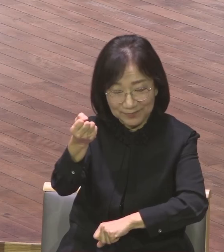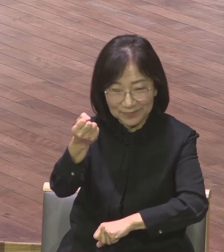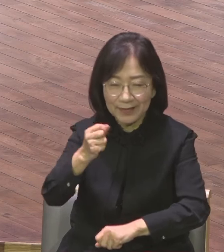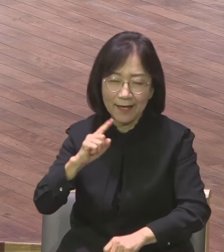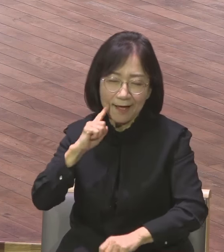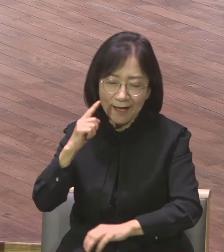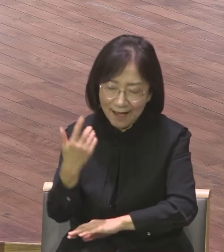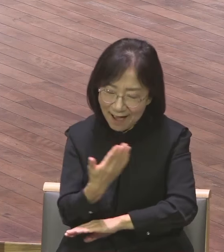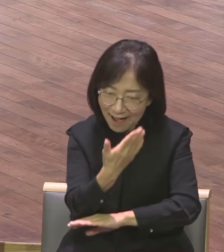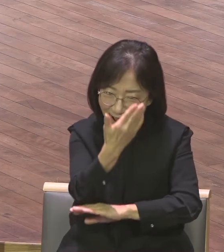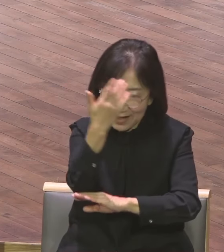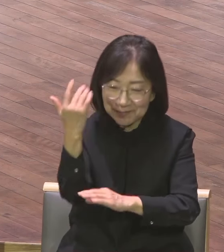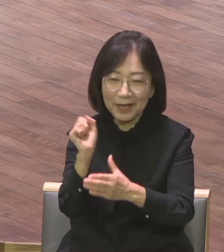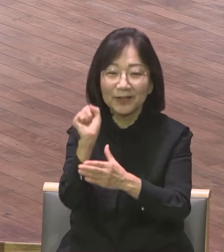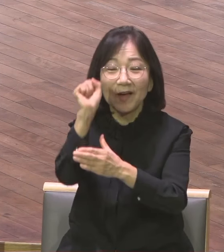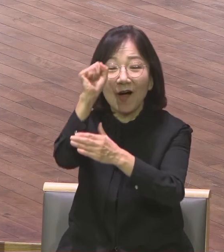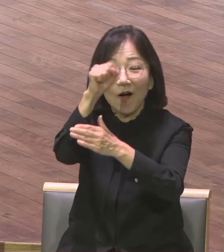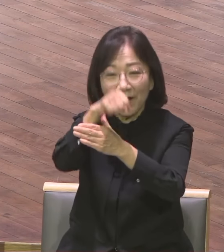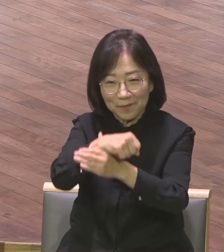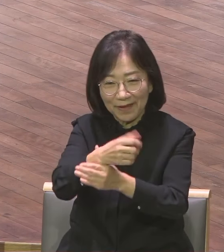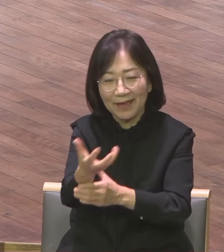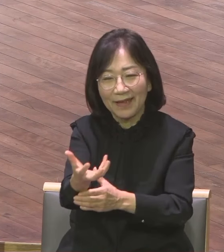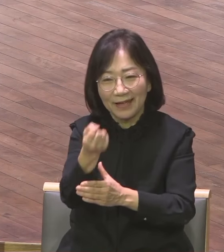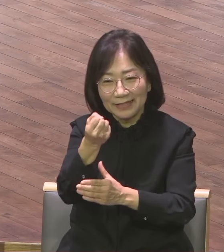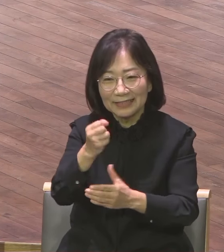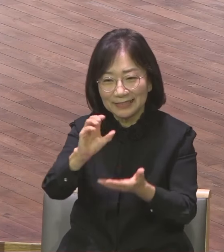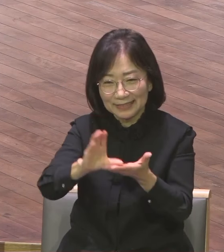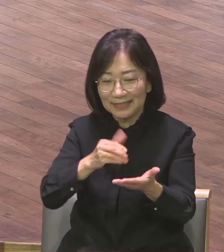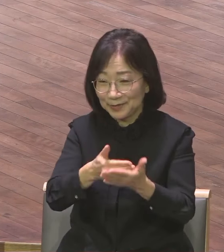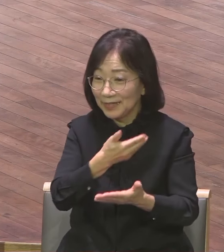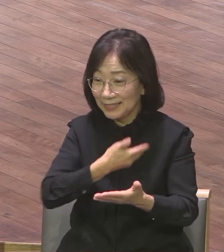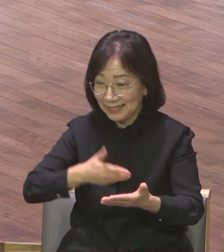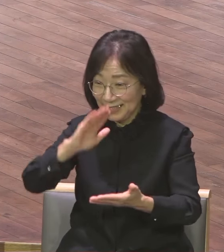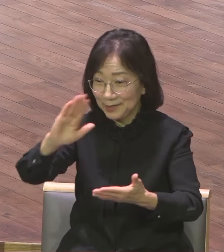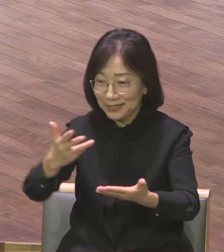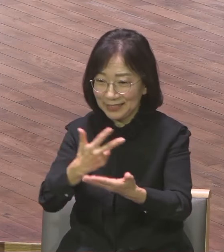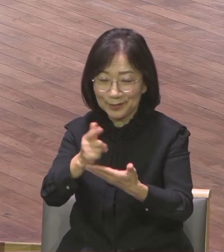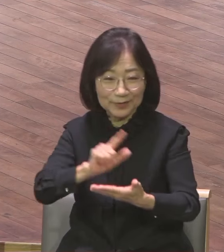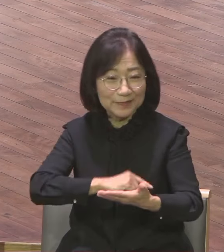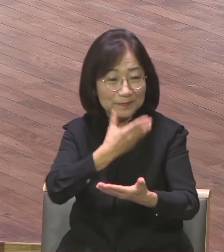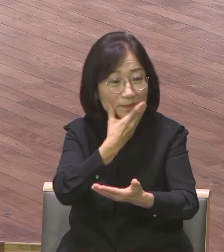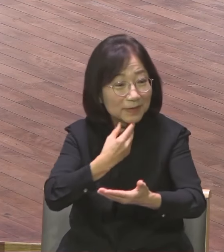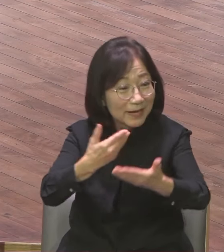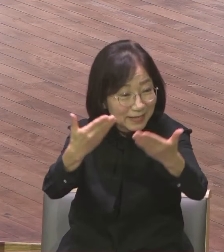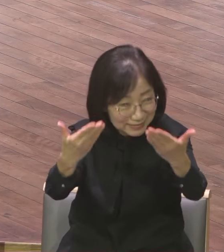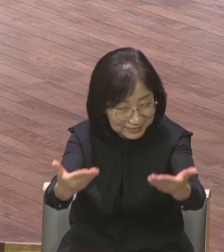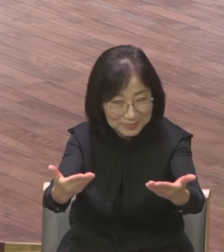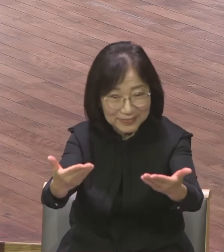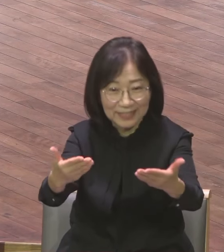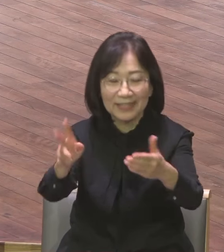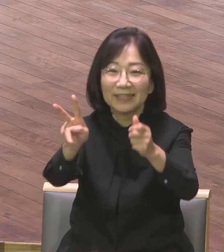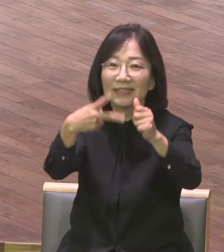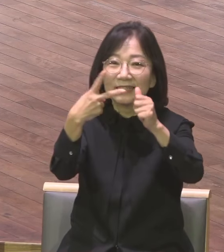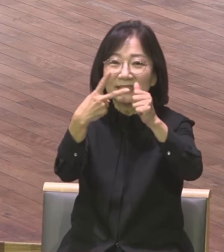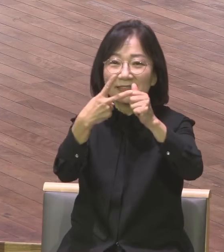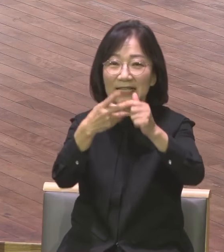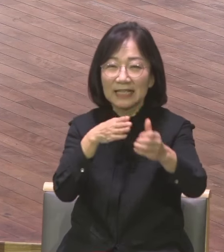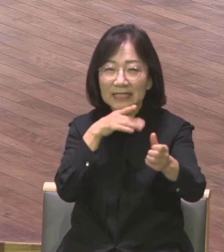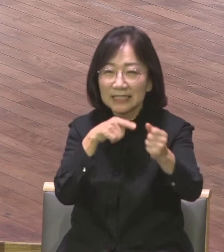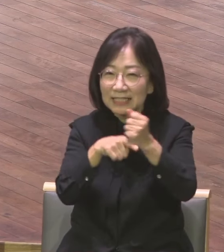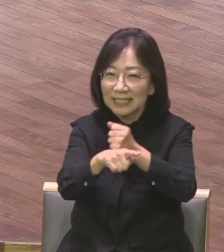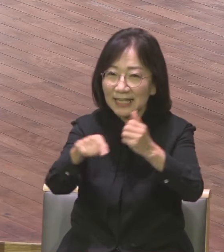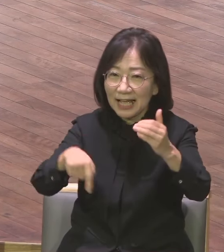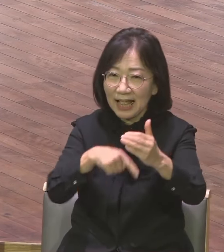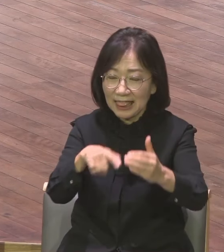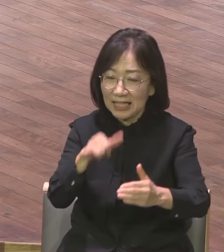아름다운 열매를 맺는 그리스도의 절대 제자들 다 되시기를 지금으로 축복합니다. 두 번째로 진리 안에 있는 성립니다. 4절